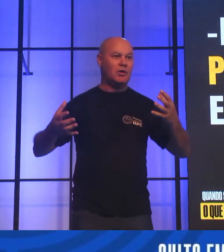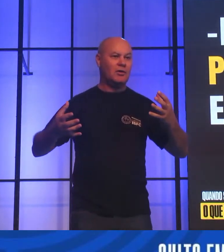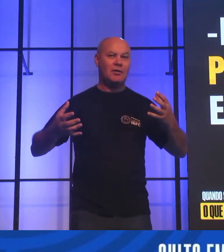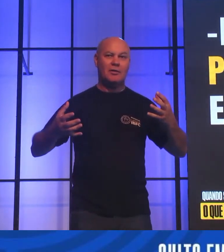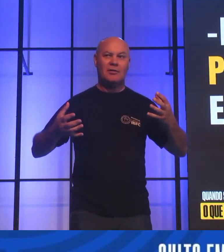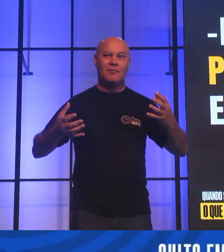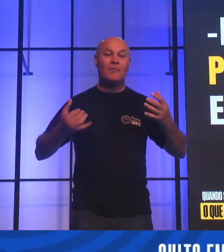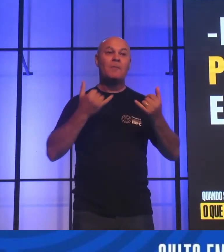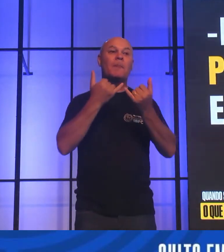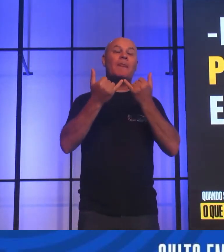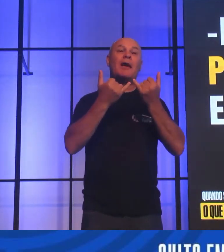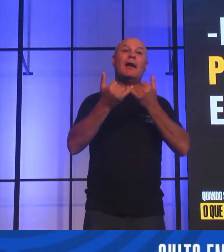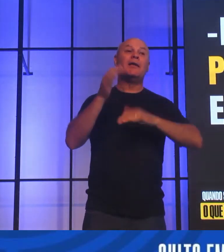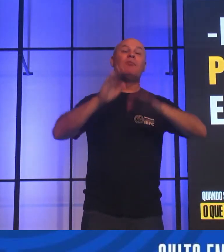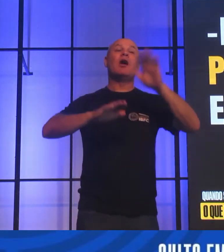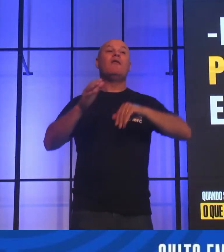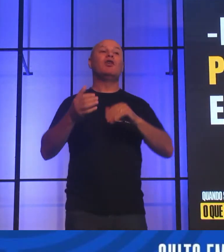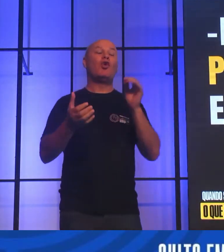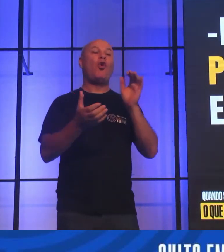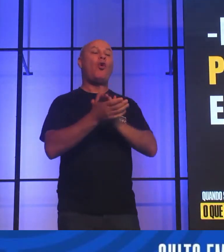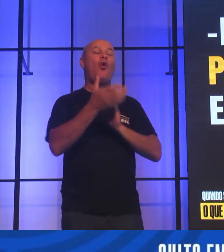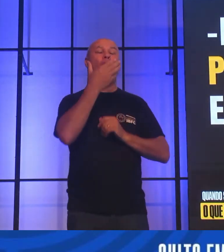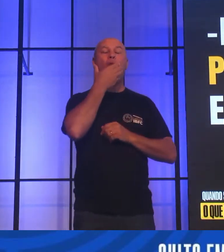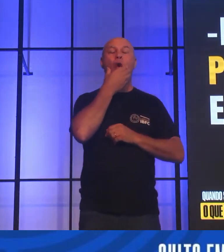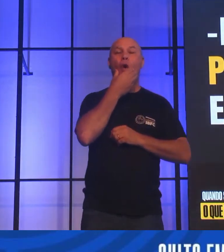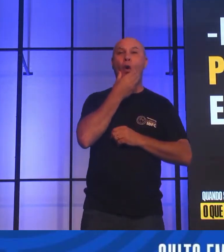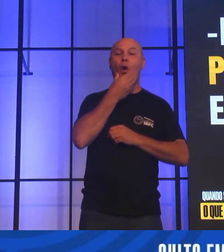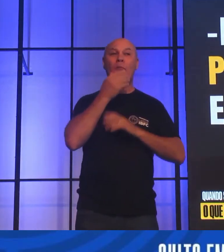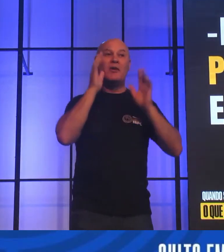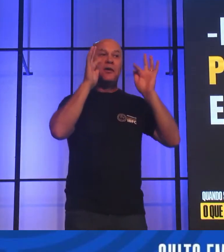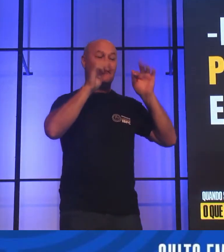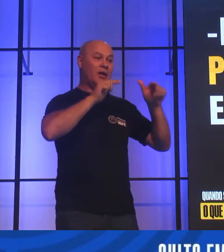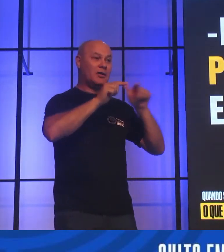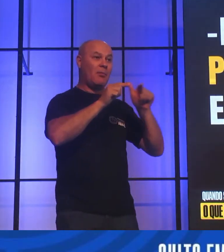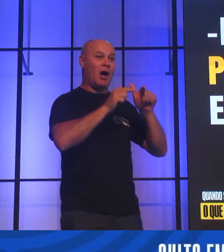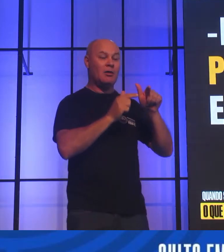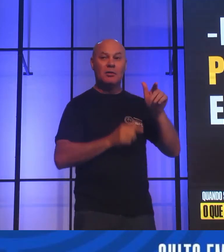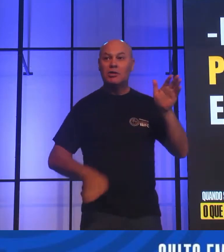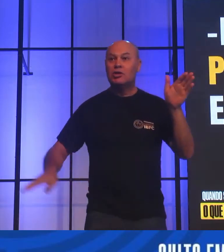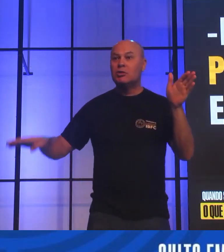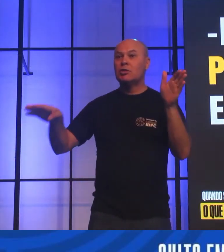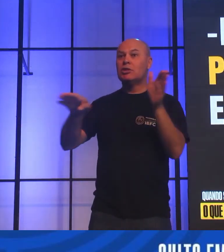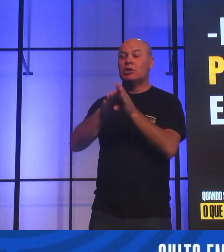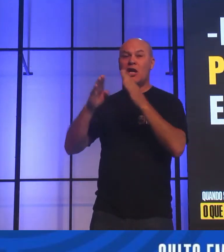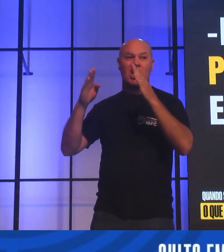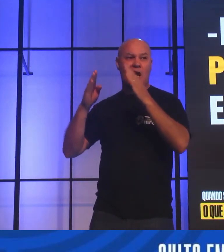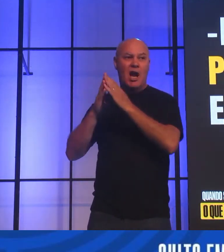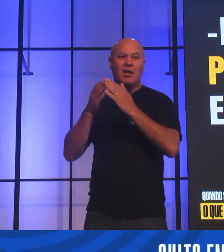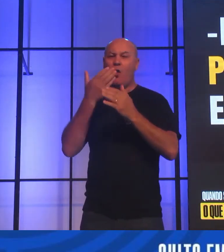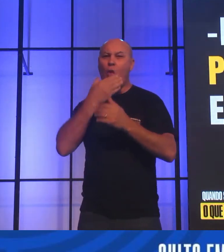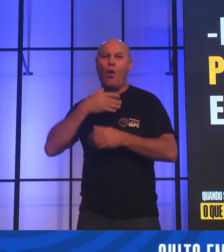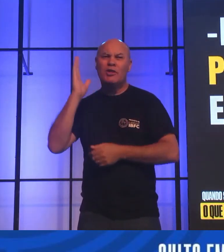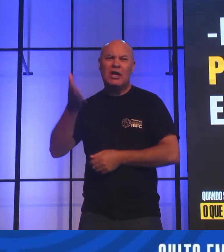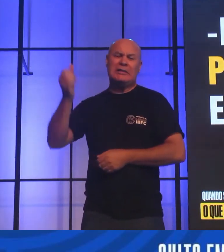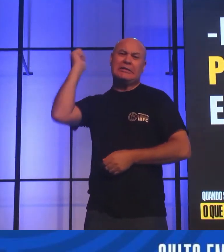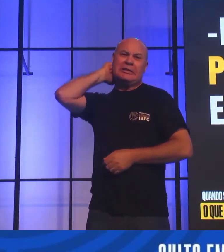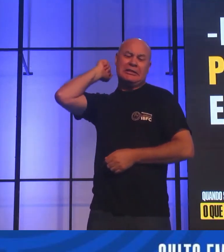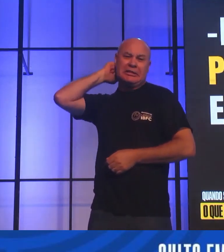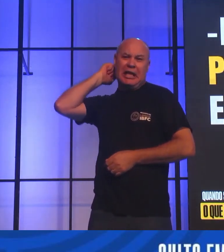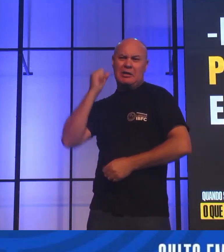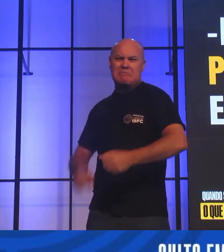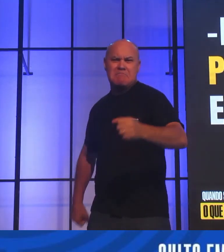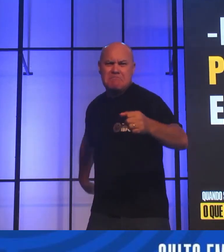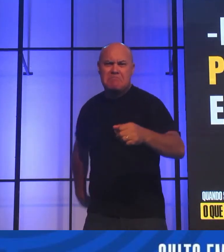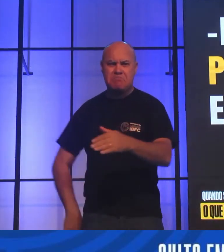a entrada chutando o cachorro, brigando com as pessoas porque você teve um dia ruim no trabalho, ou porque algo acontece com a